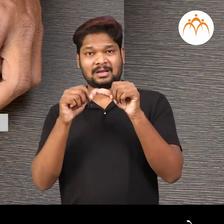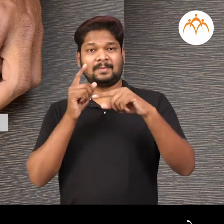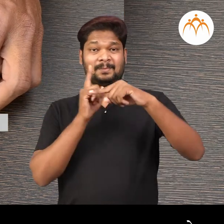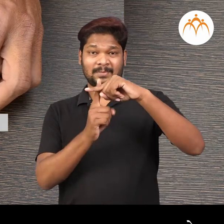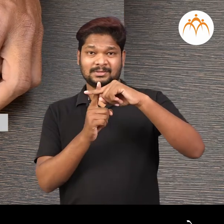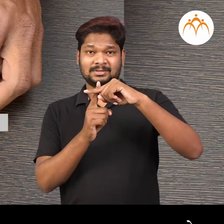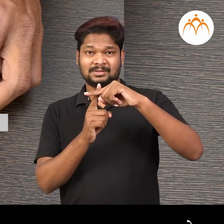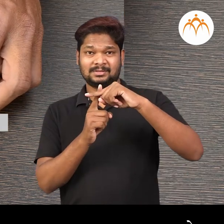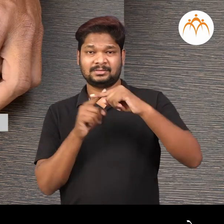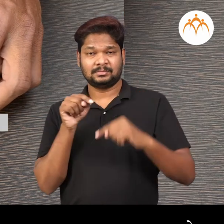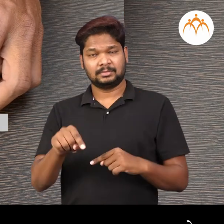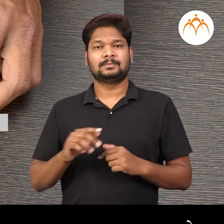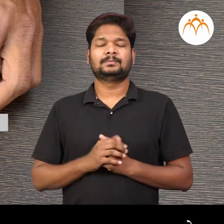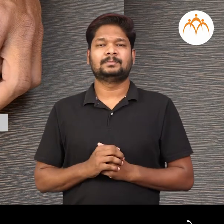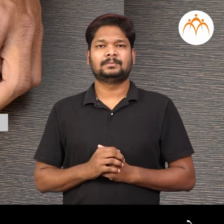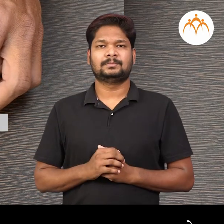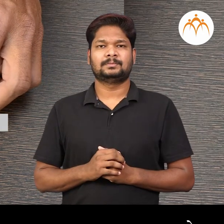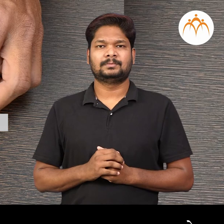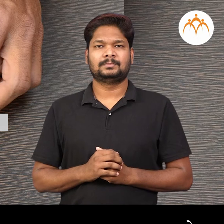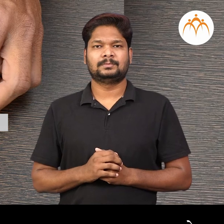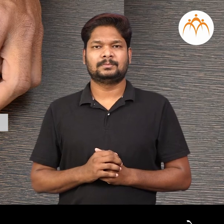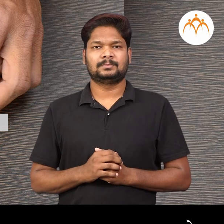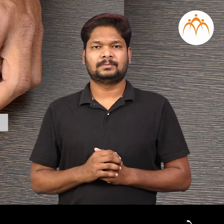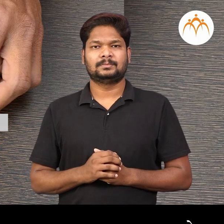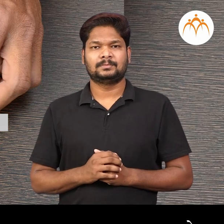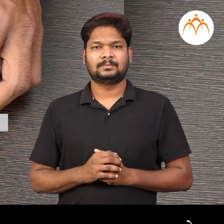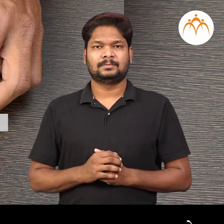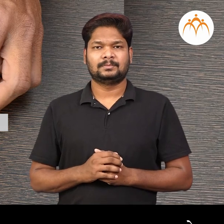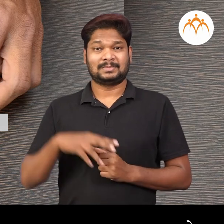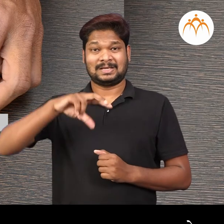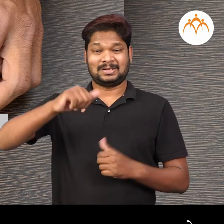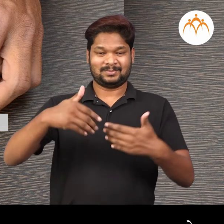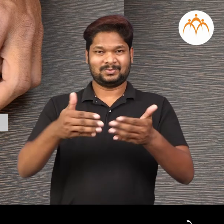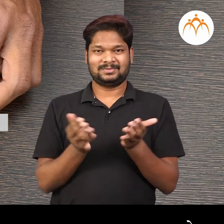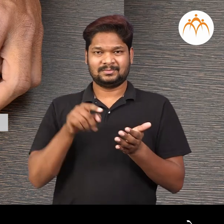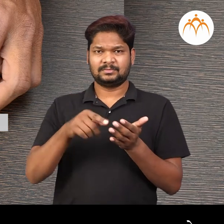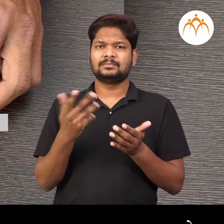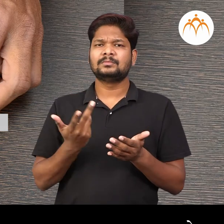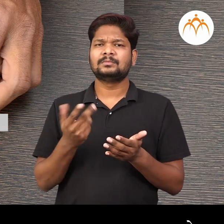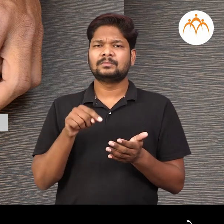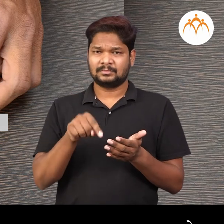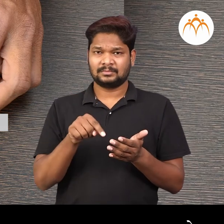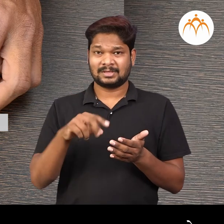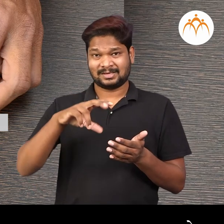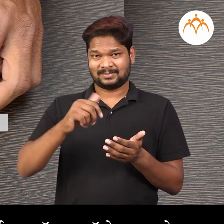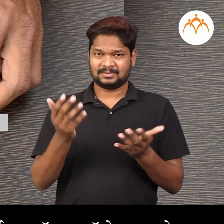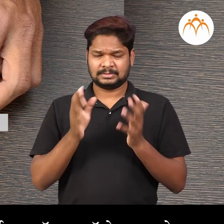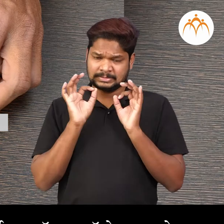Android फालूदा गोलाकार स्वरूप पर लगा